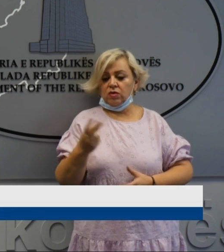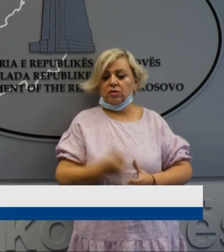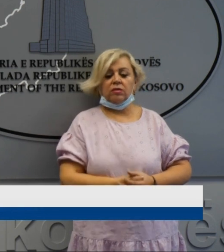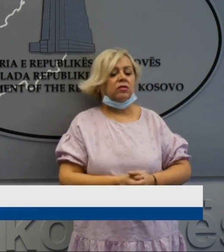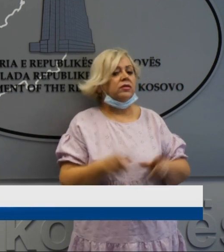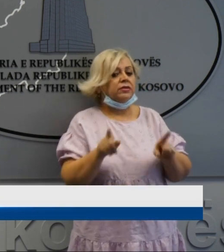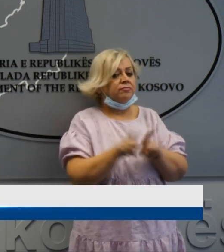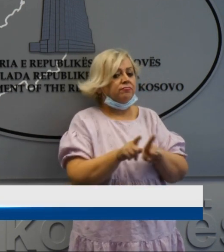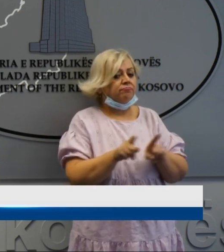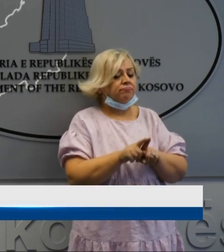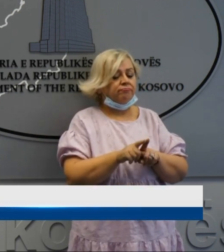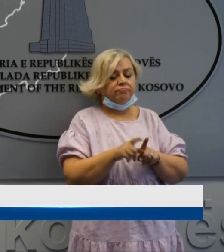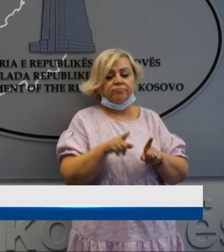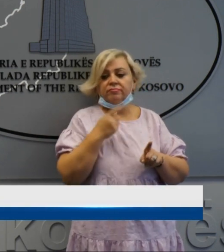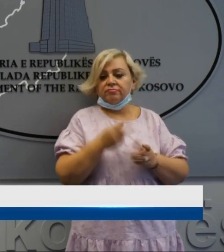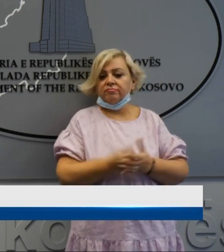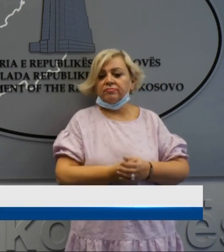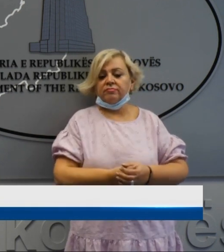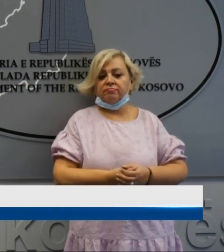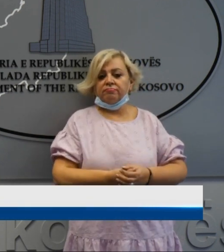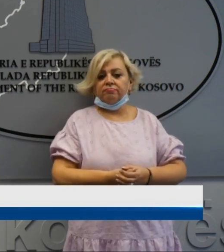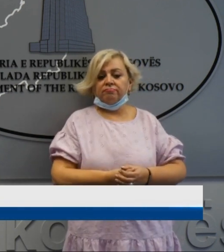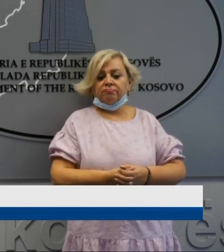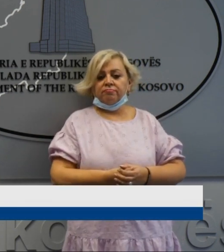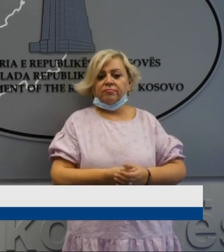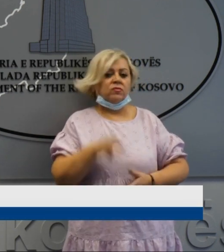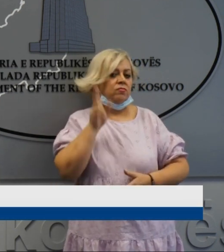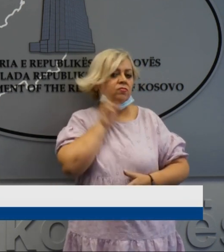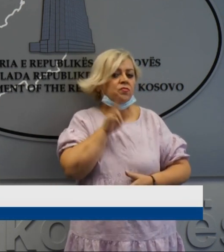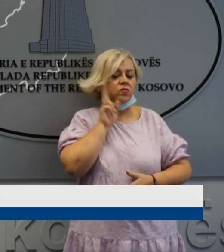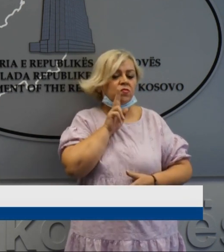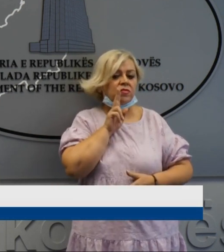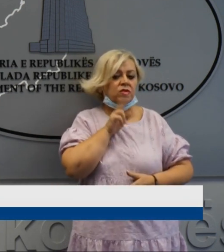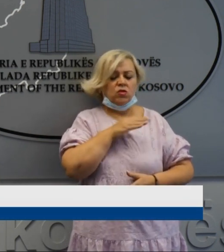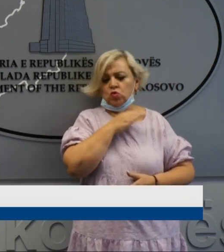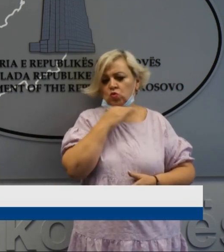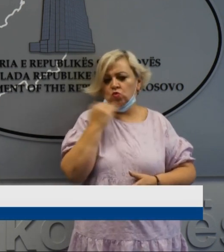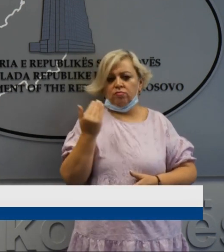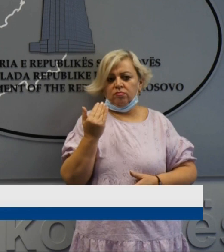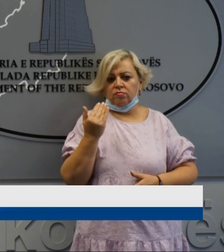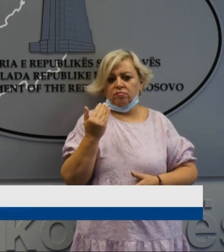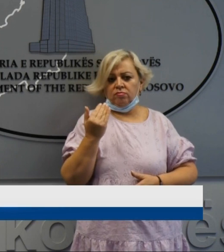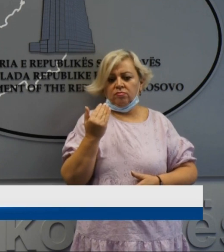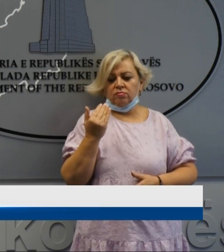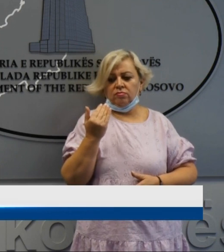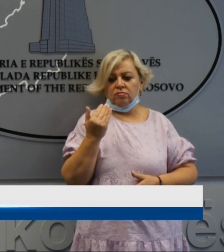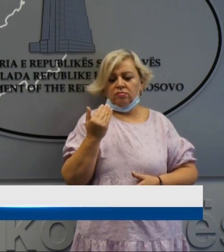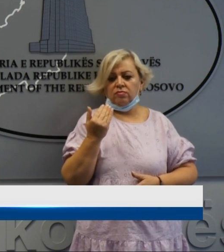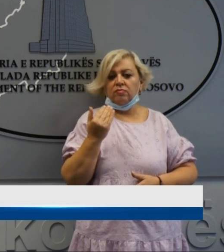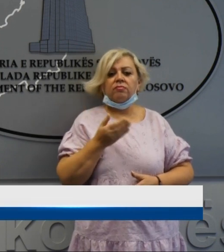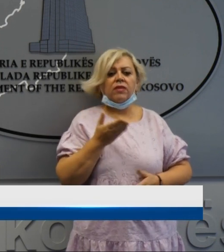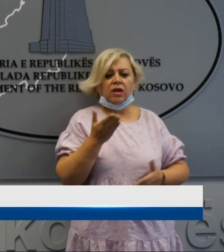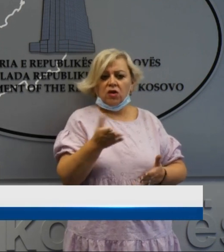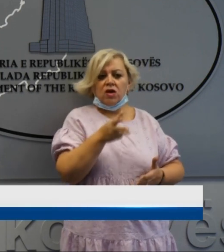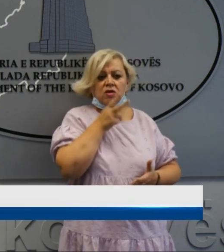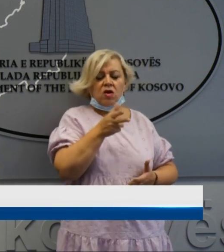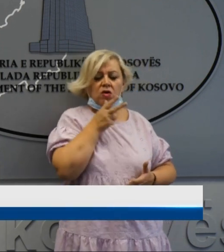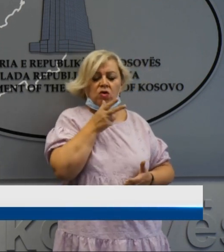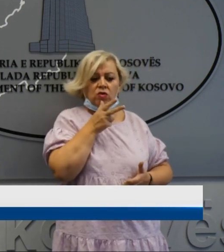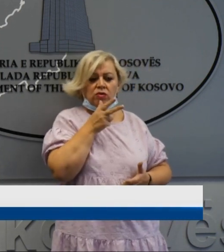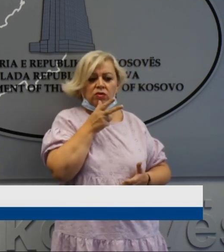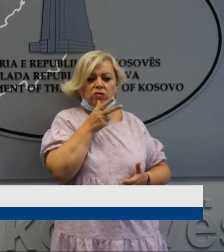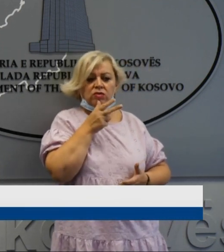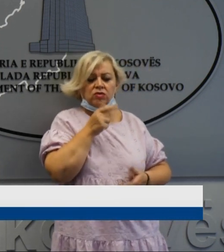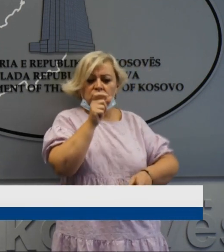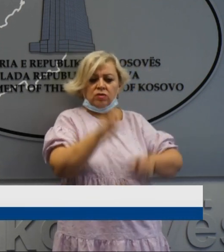masat, ashtu si e kemi cekur, janë masat të thjeshta. Shumë të thjeshta, madje. Ato nuk kërkojnë impenim shumë